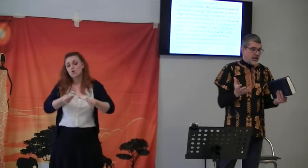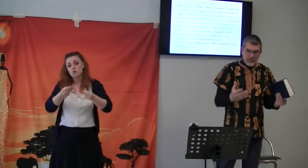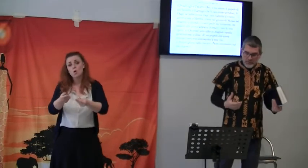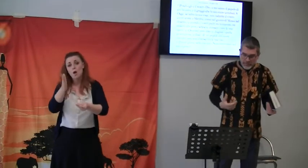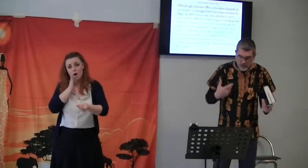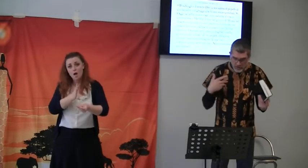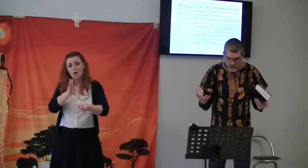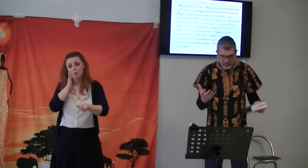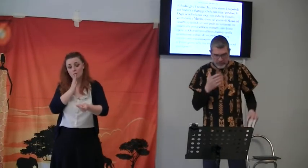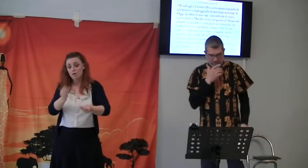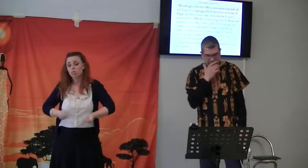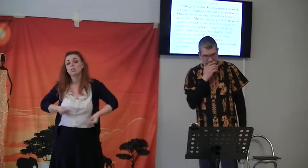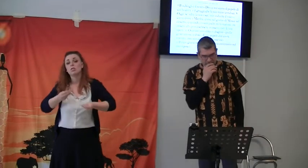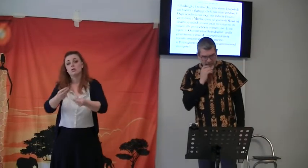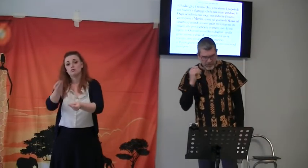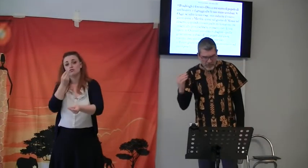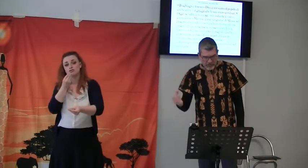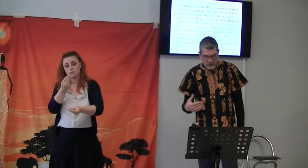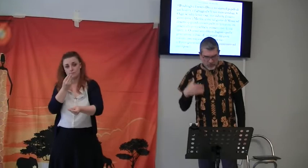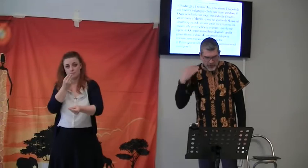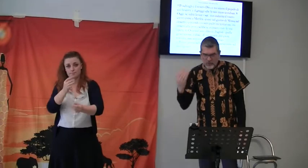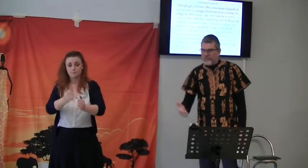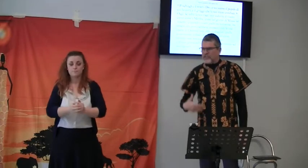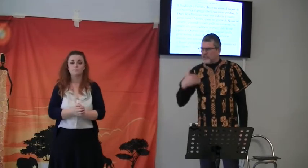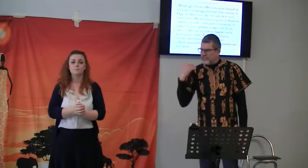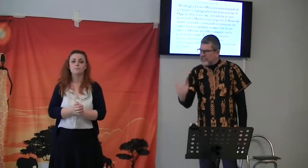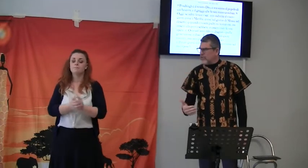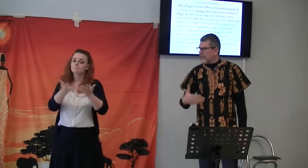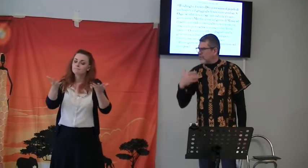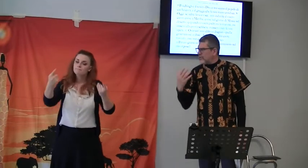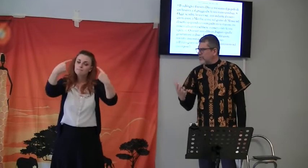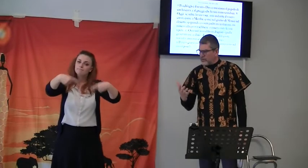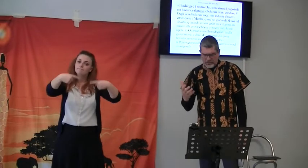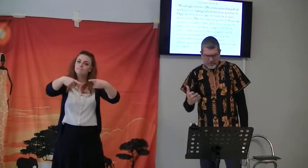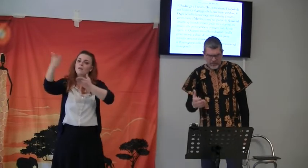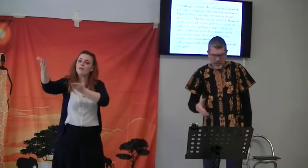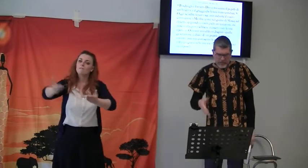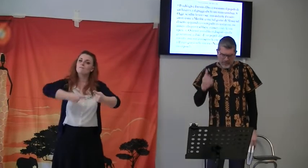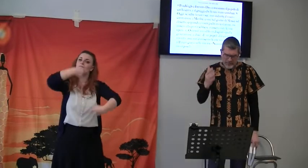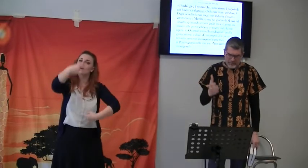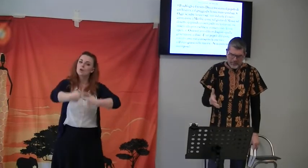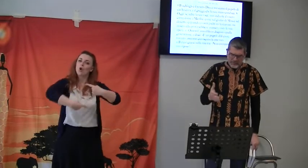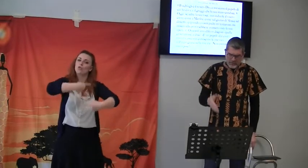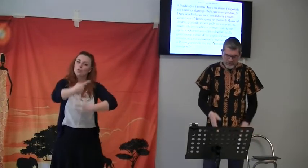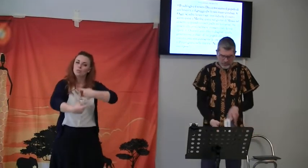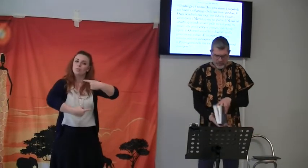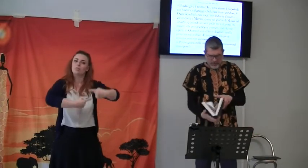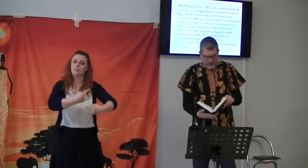Signore. Io vi darò il cibo necessario. Quindi questo è un invito continuo che troviamo nelle scritture. Quindi la prima